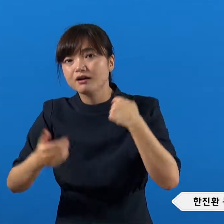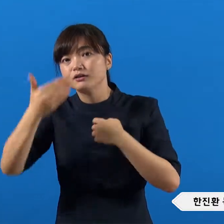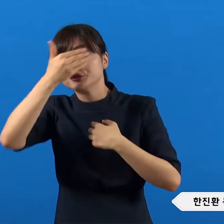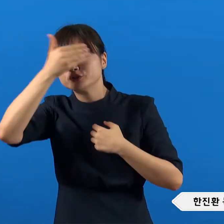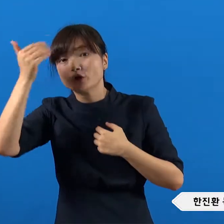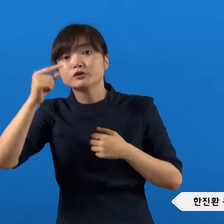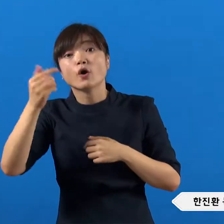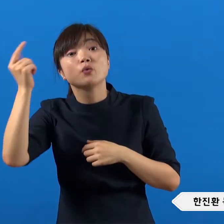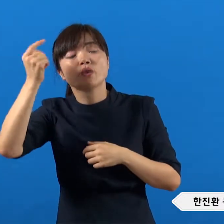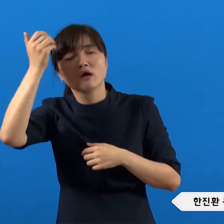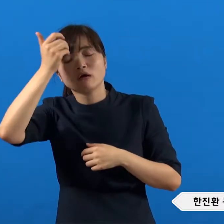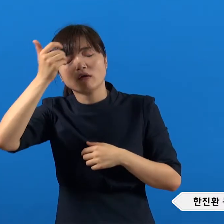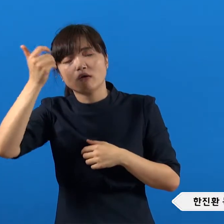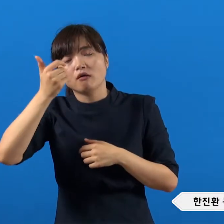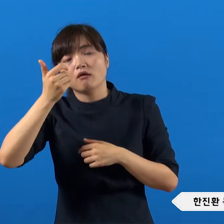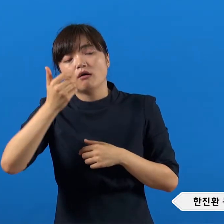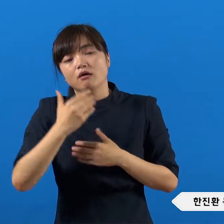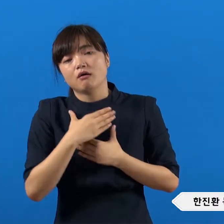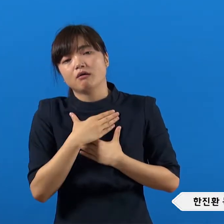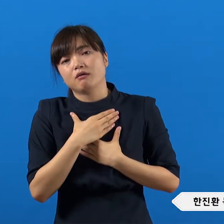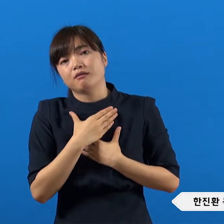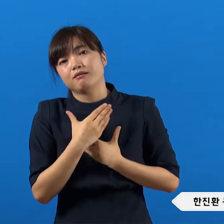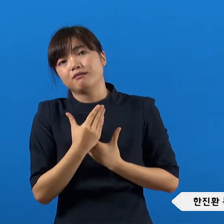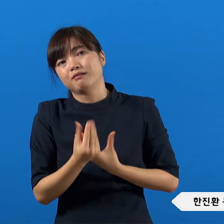청년의 영혼을 뒤흔들어 놓았습니다.